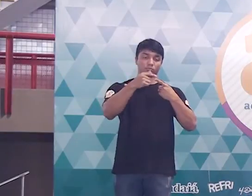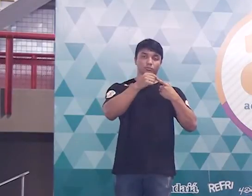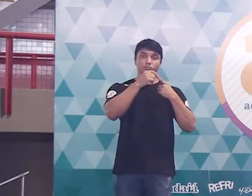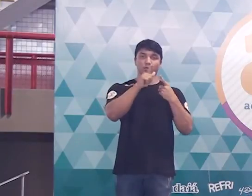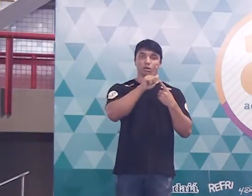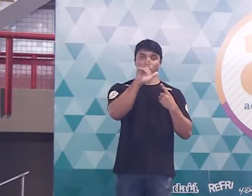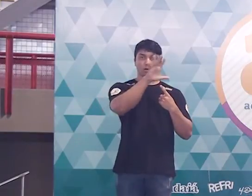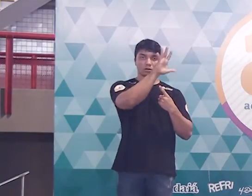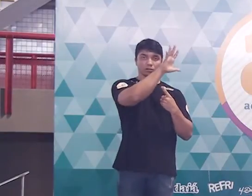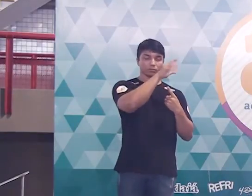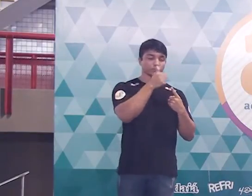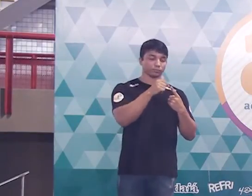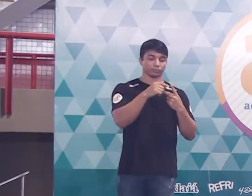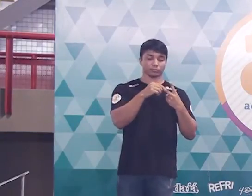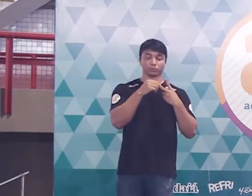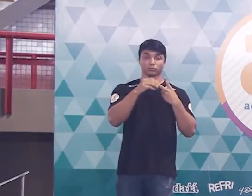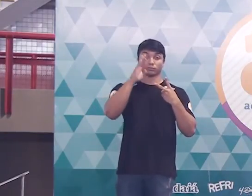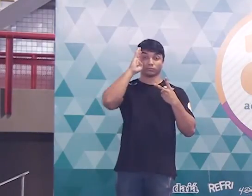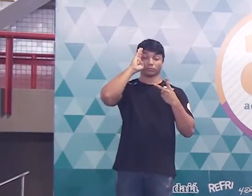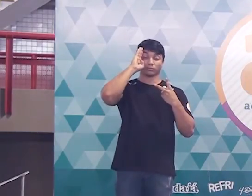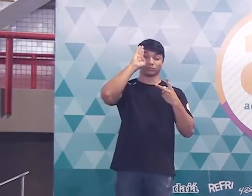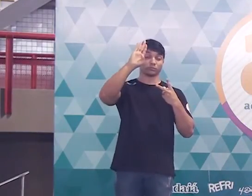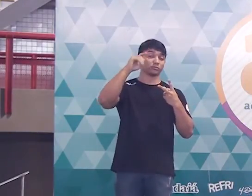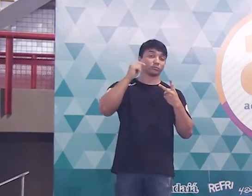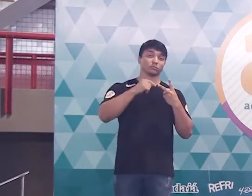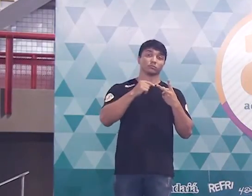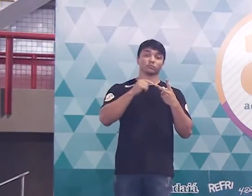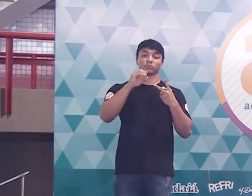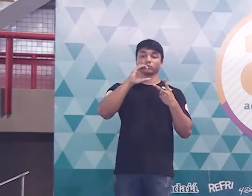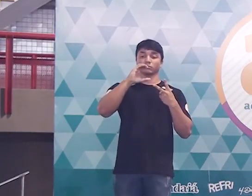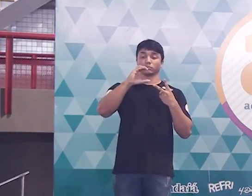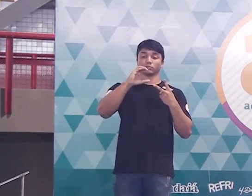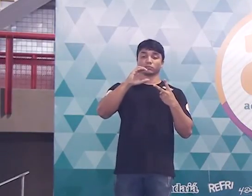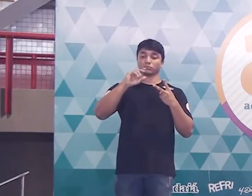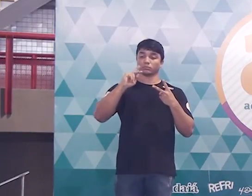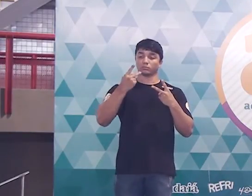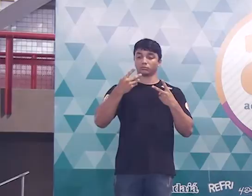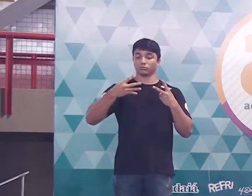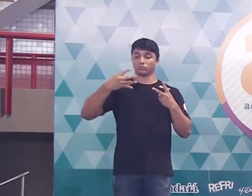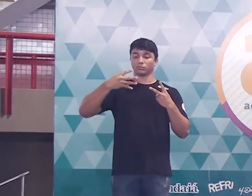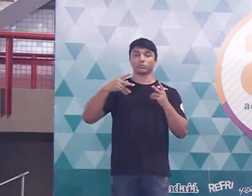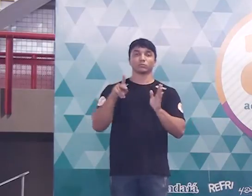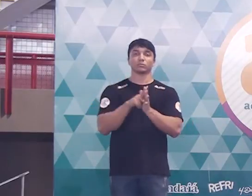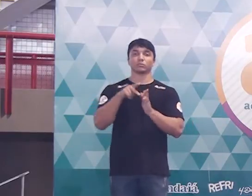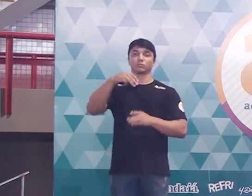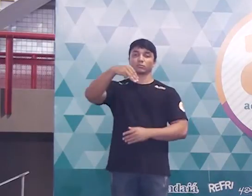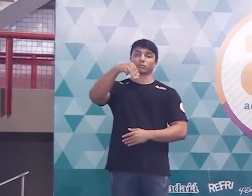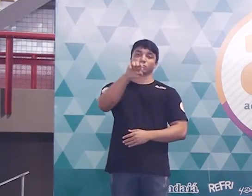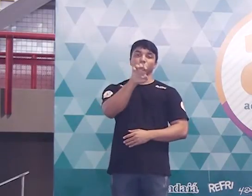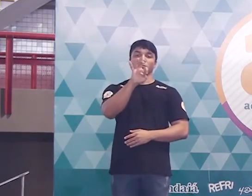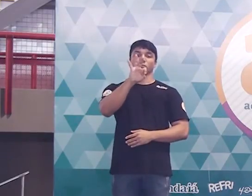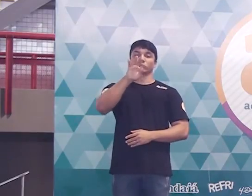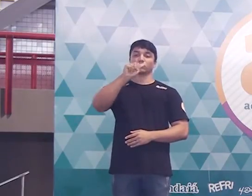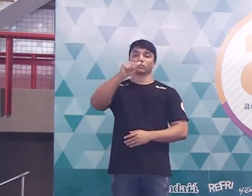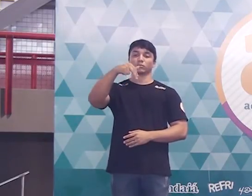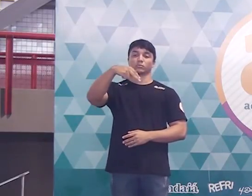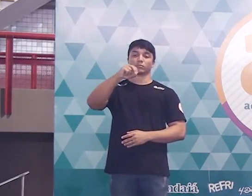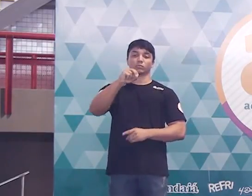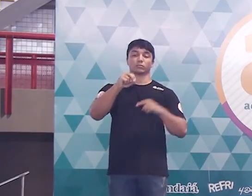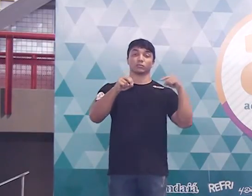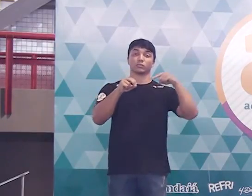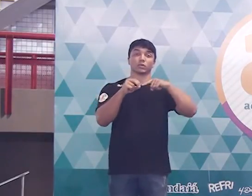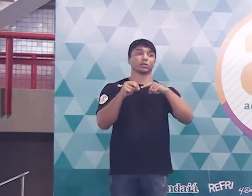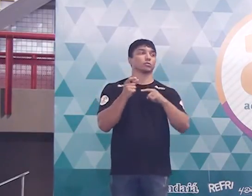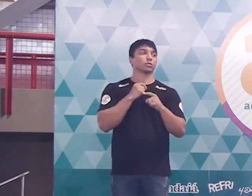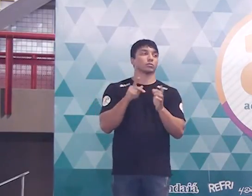é o gás carbônico, e o principal, CH4, que é o metano. O metano, pessoal, é